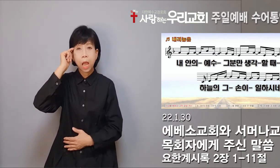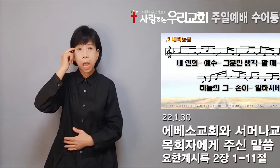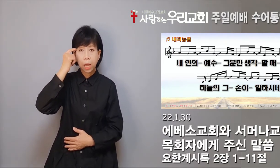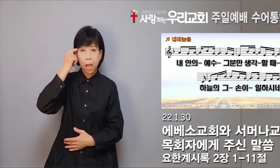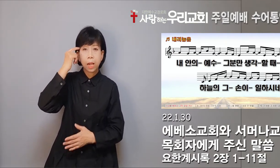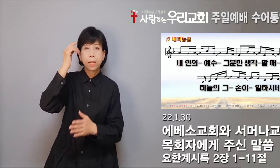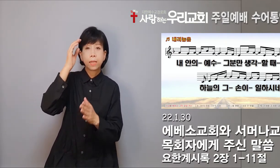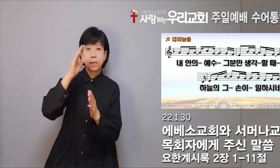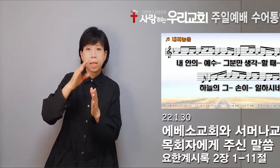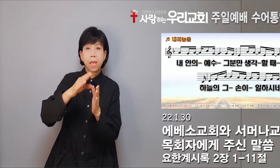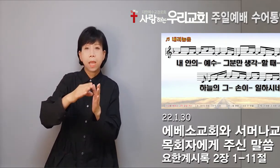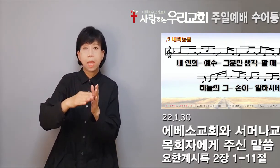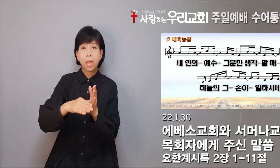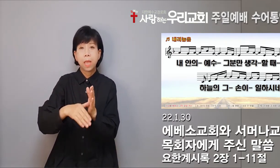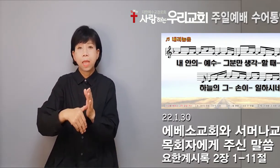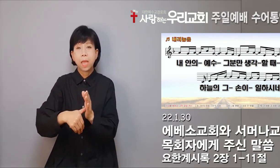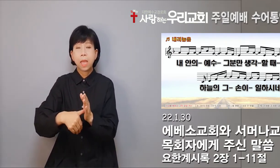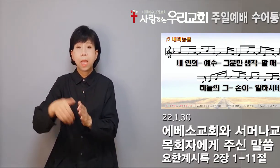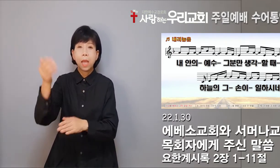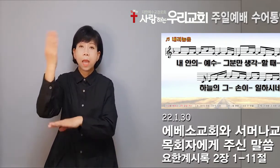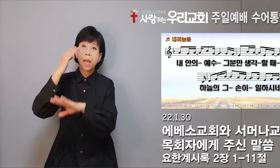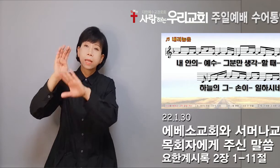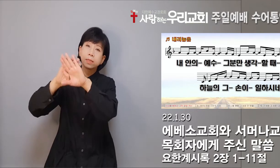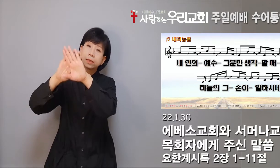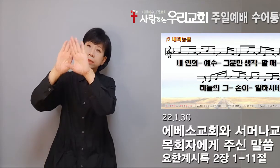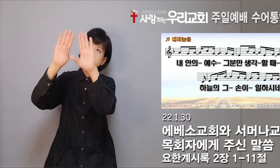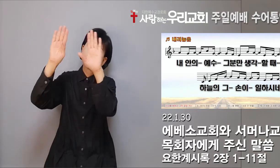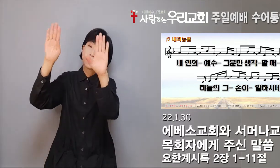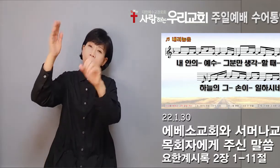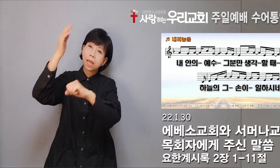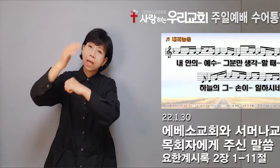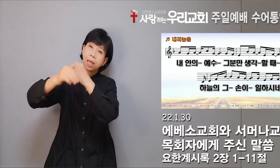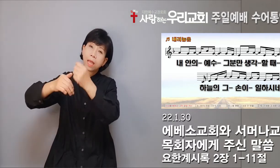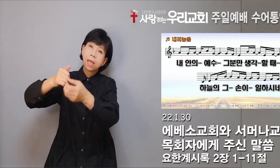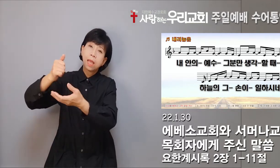때 하늘의 그 손이